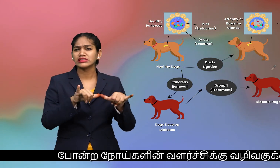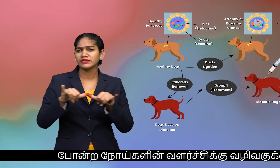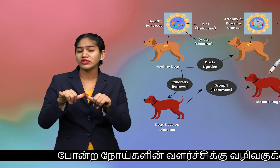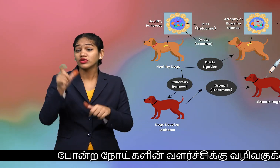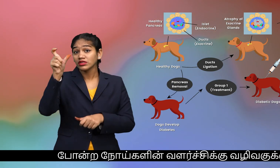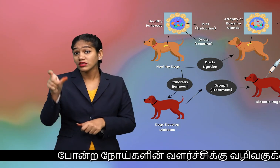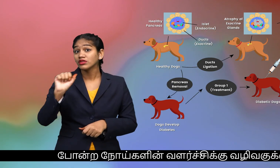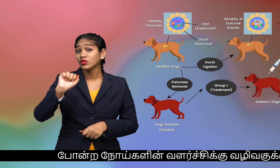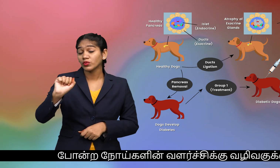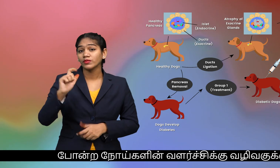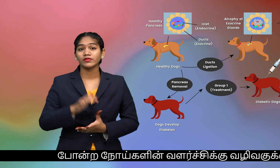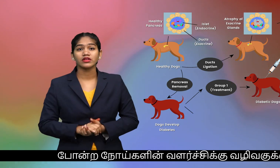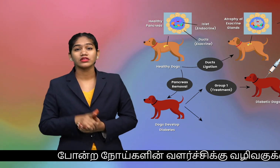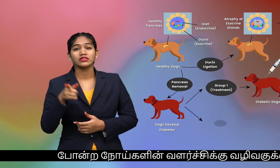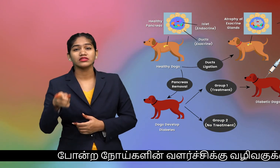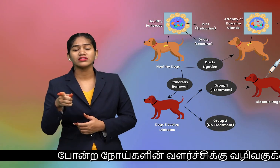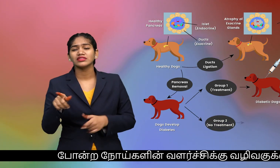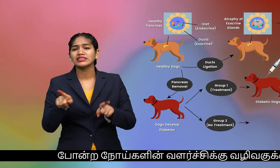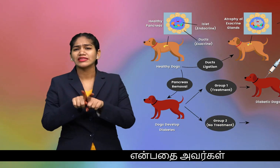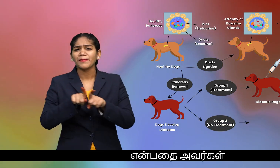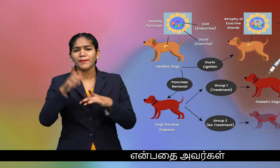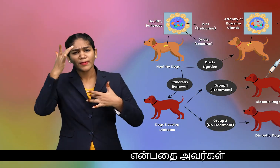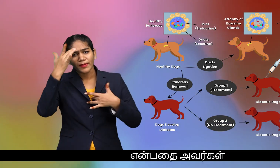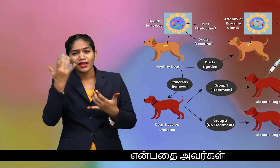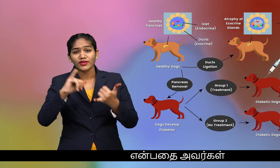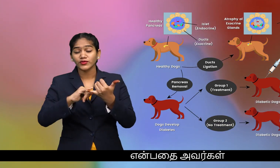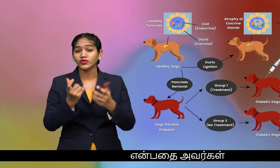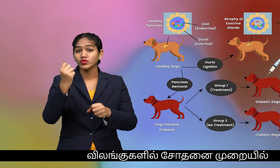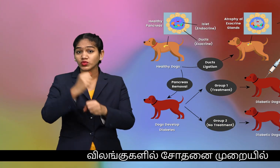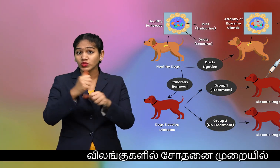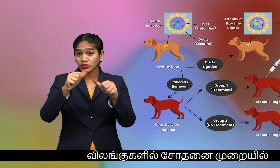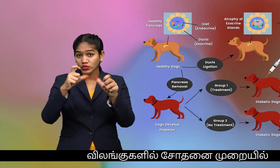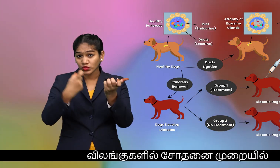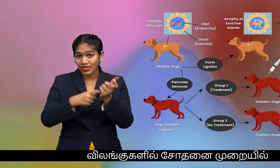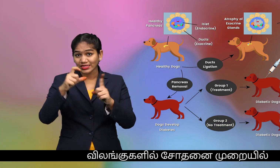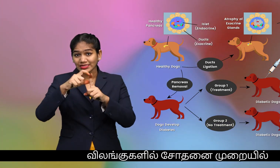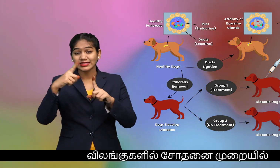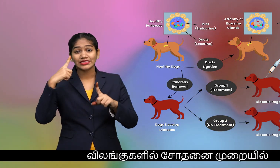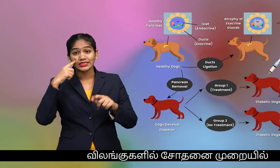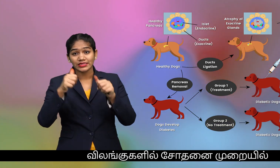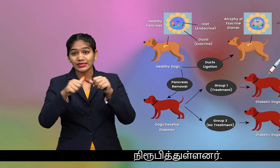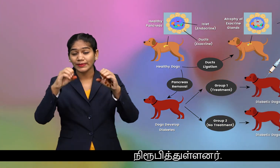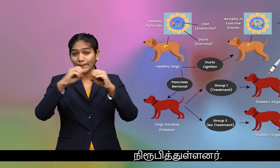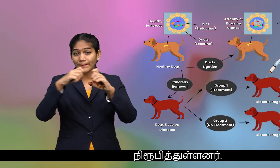போன்ற நோய்களின் வளர்ச்சிக்கும் வழிவகுக்கும் என்பதை அவர்கள் விலங்குகளில் சோதனை முறையில்